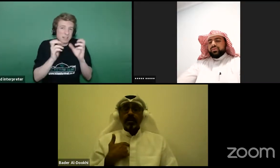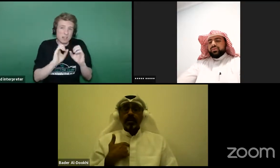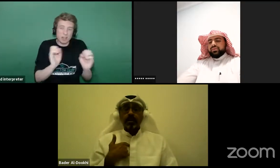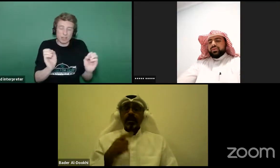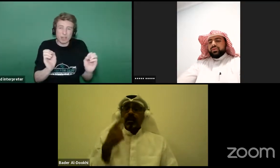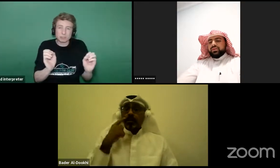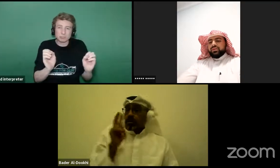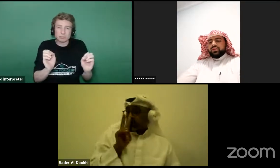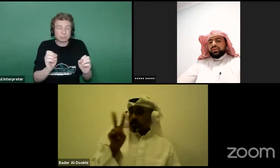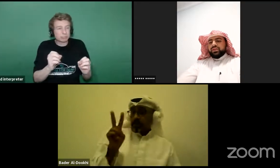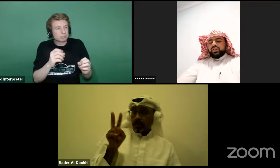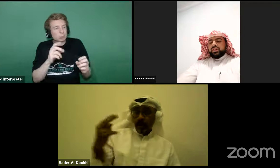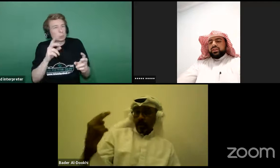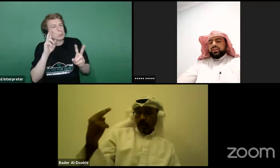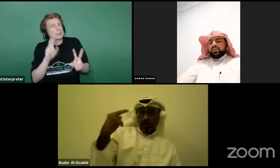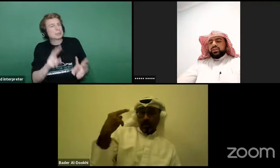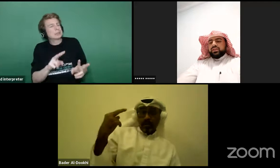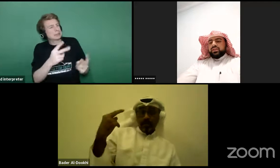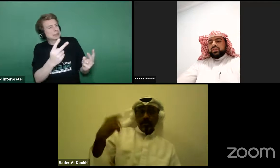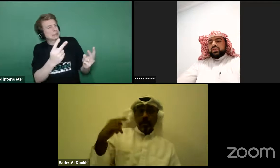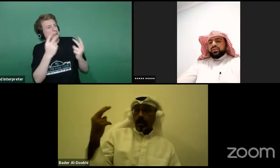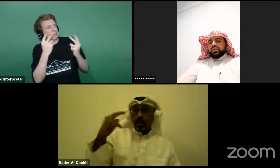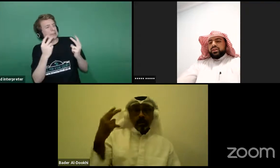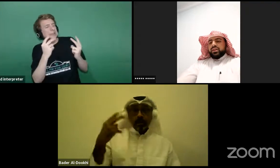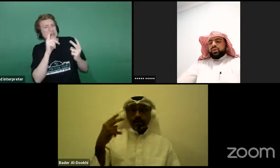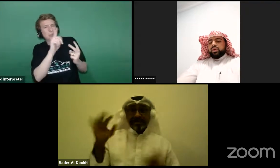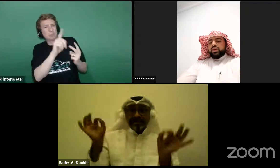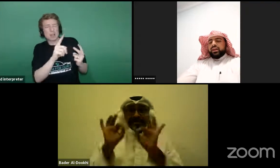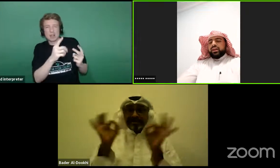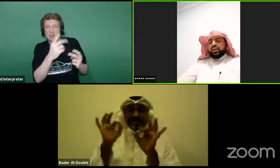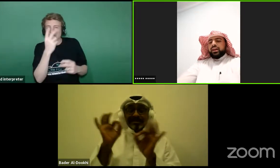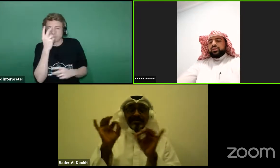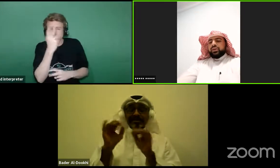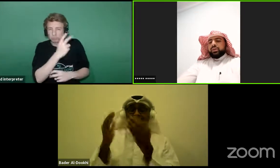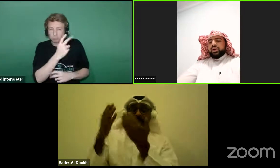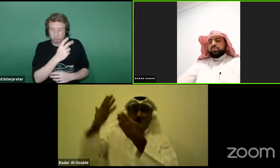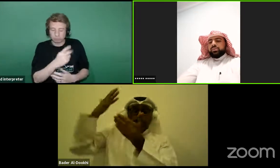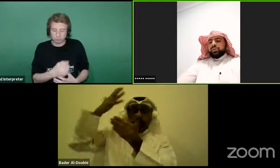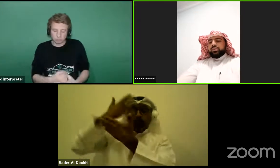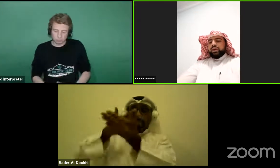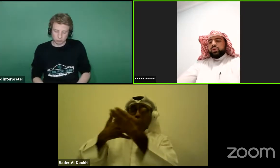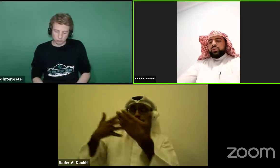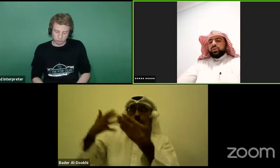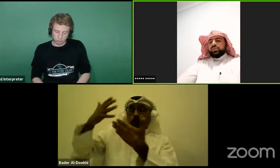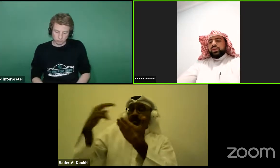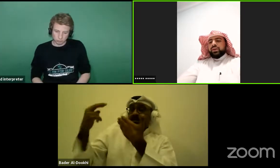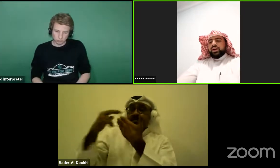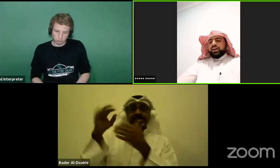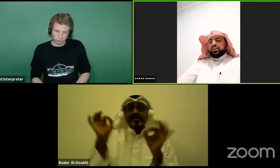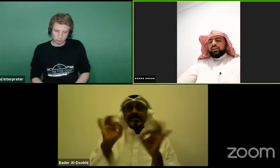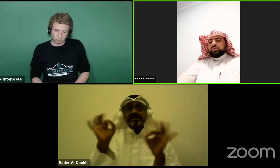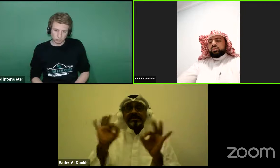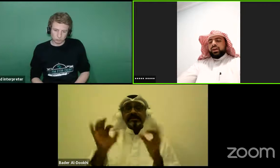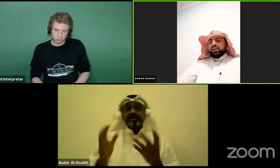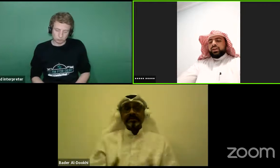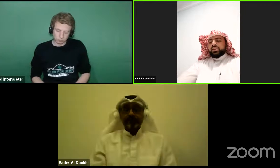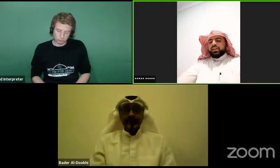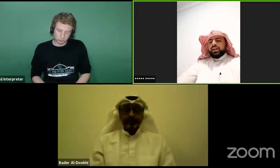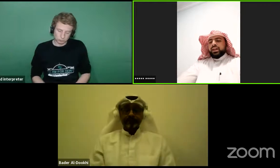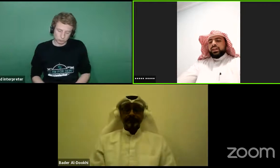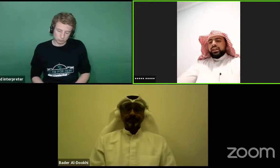them looking at you, yet they see not. خذ العفو وأمر بالعرف وأعرض